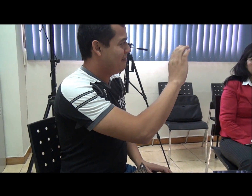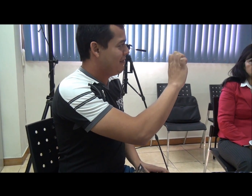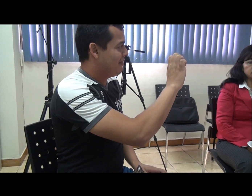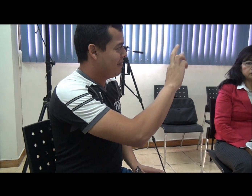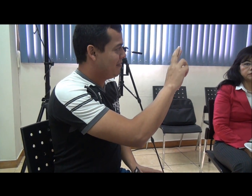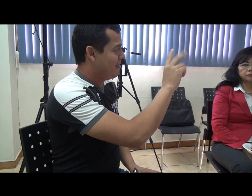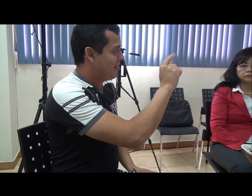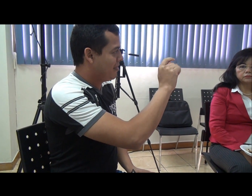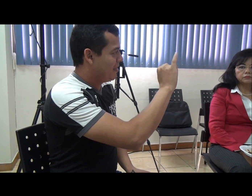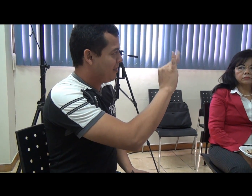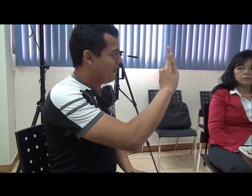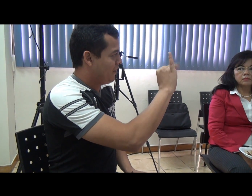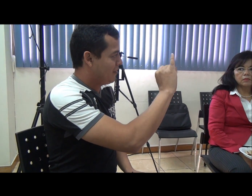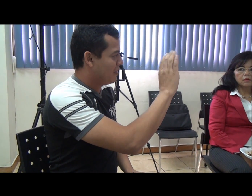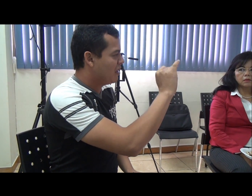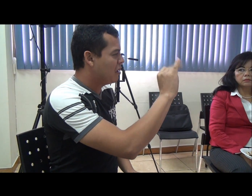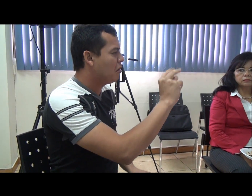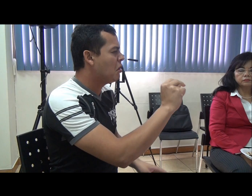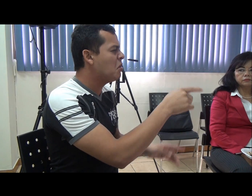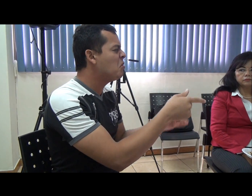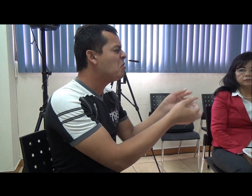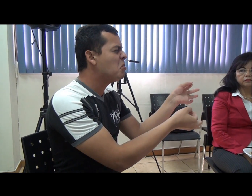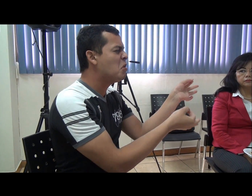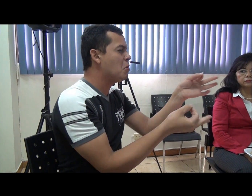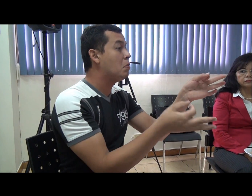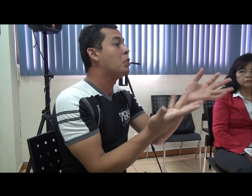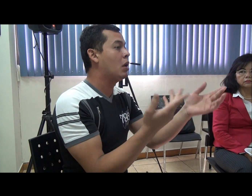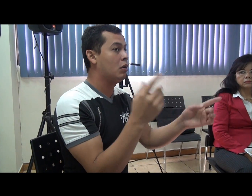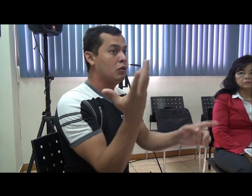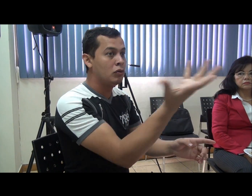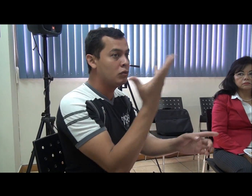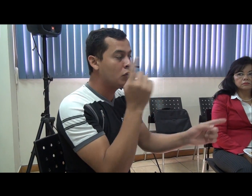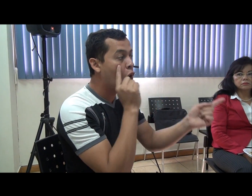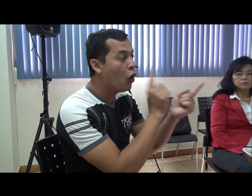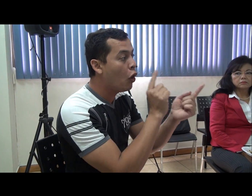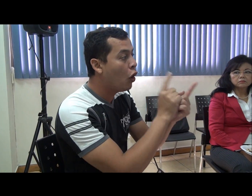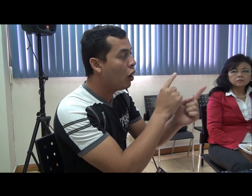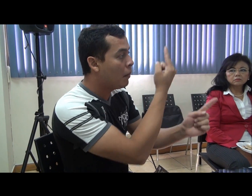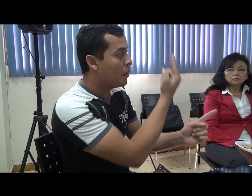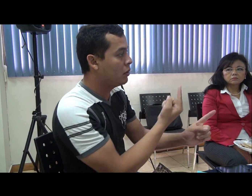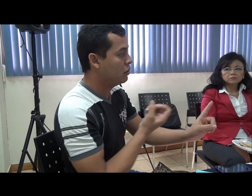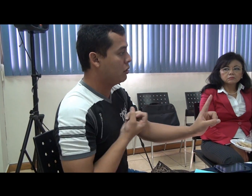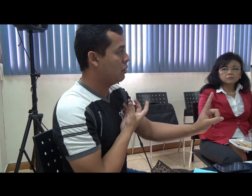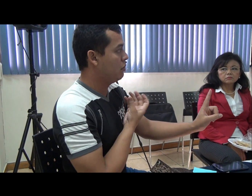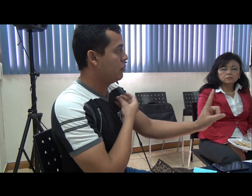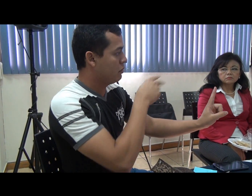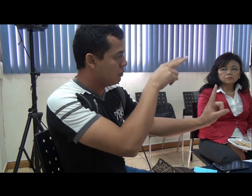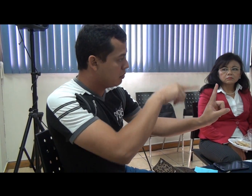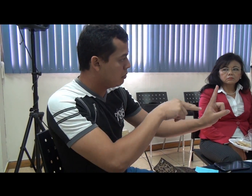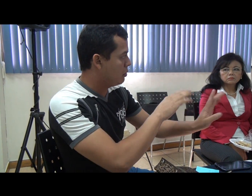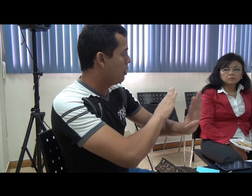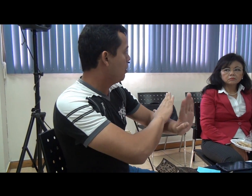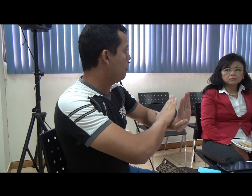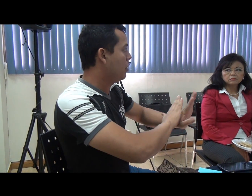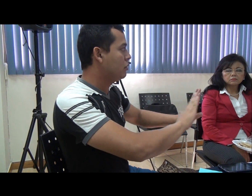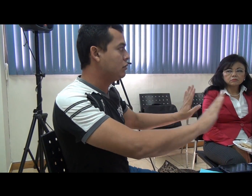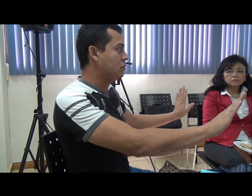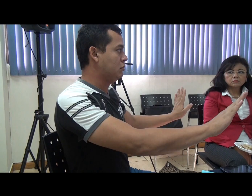ejemplo, el certificado se le da a las personas intérpretes que se